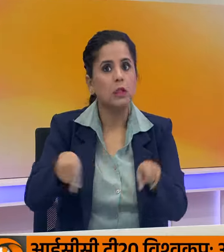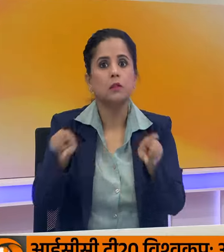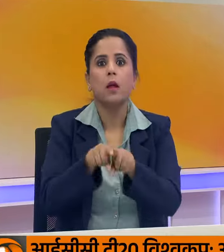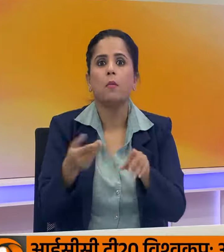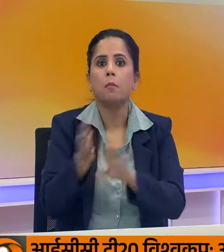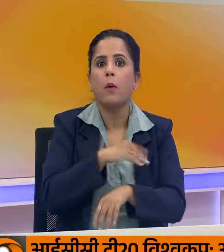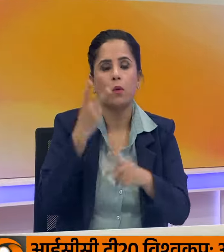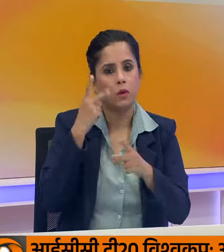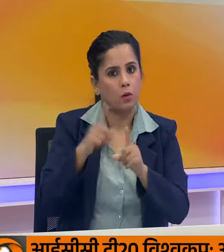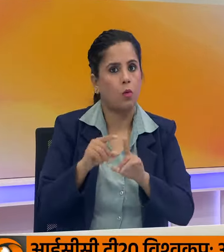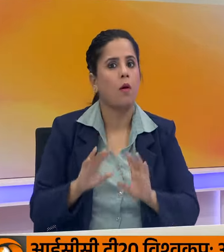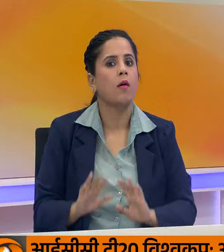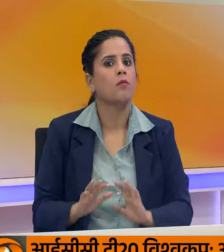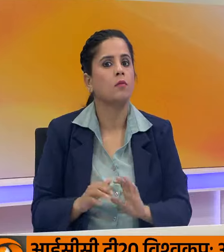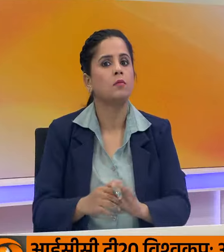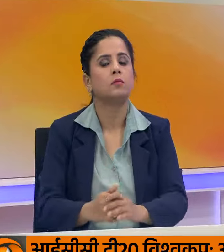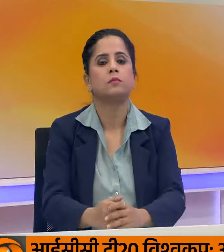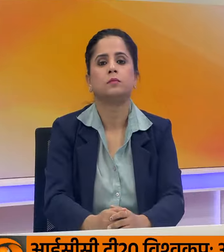हुई